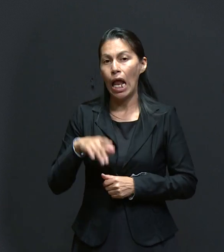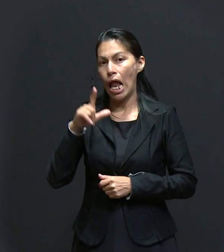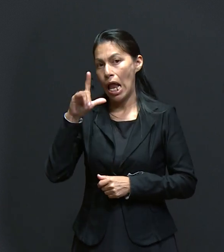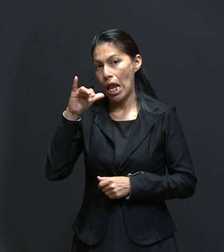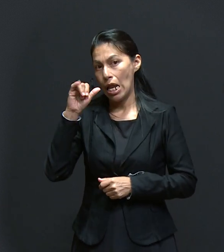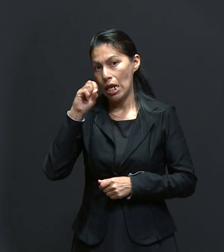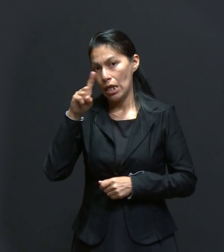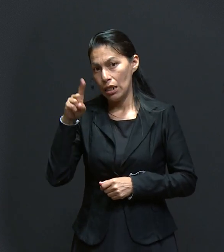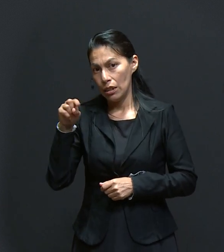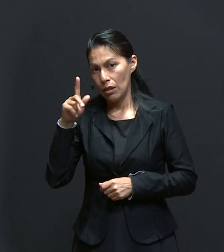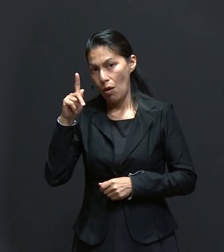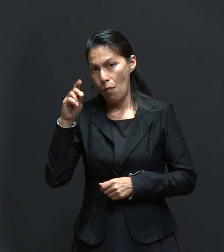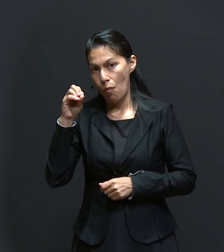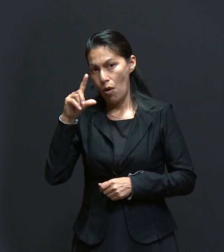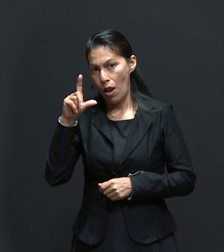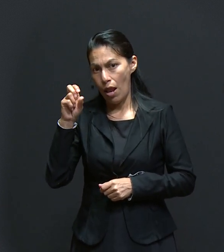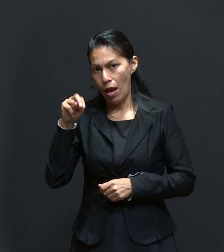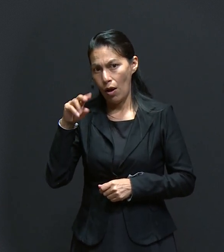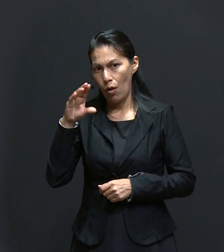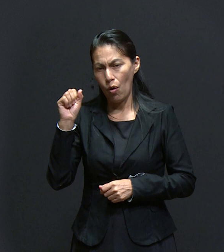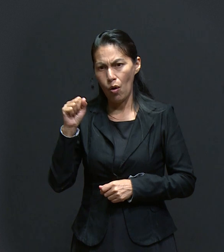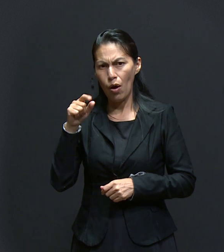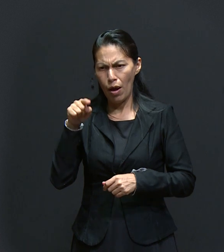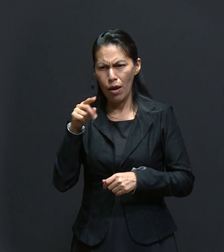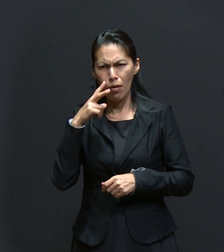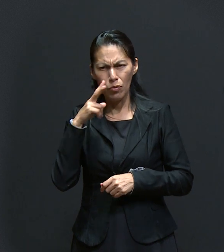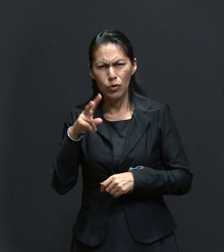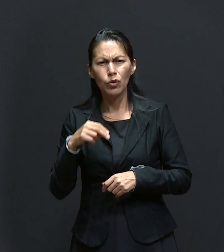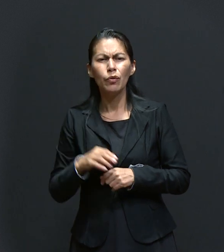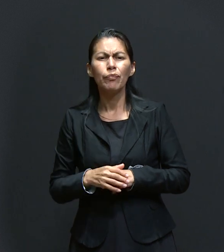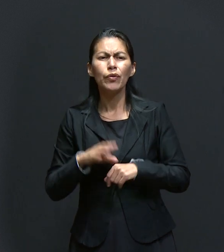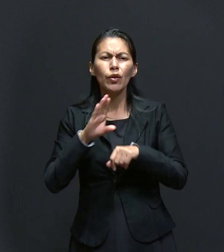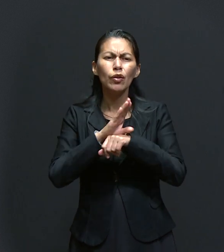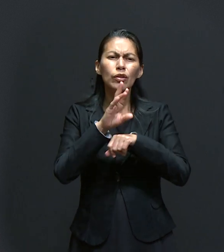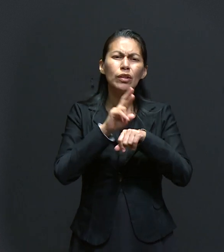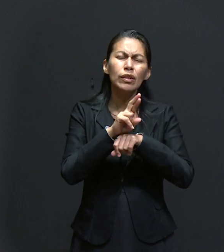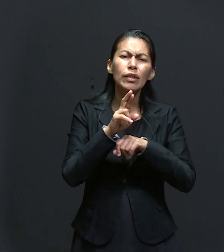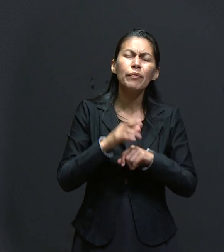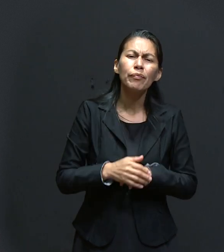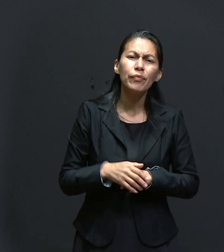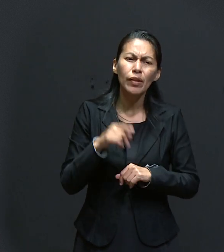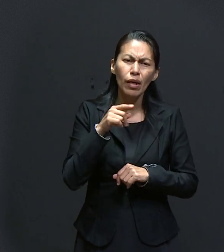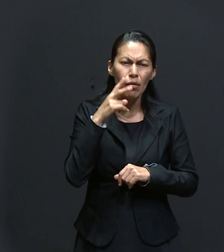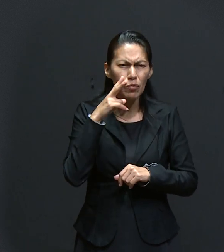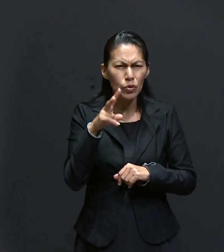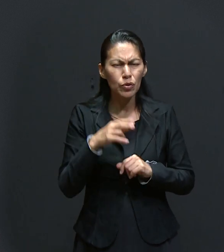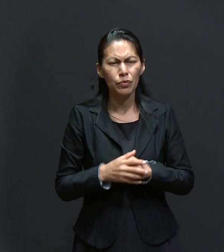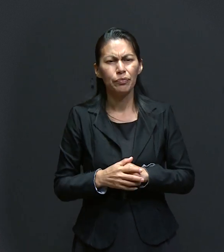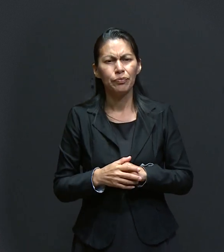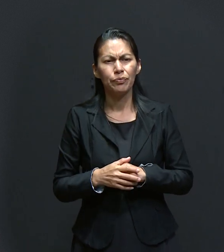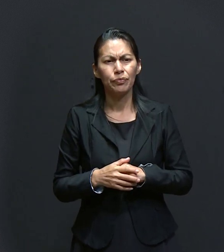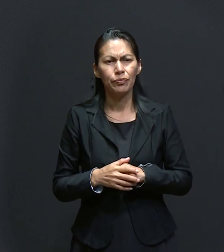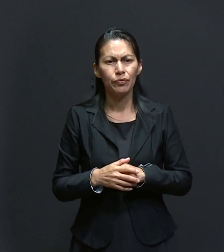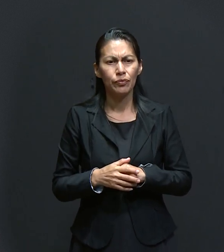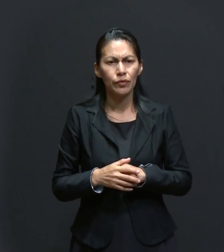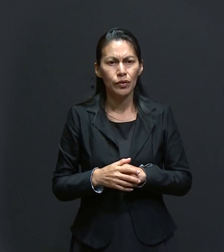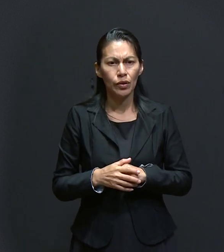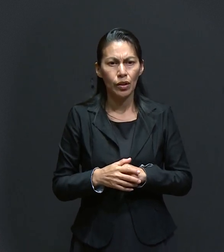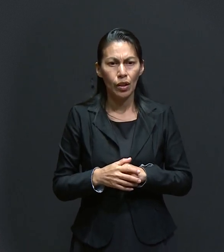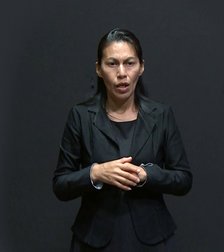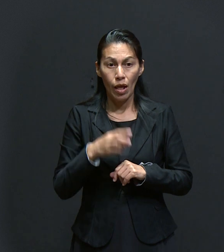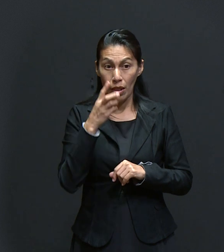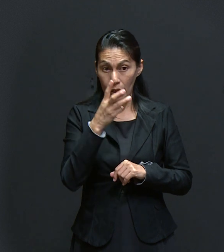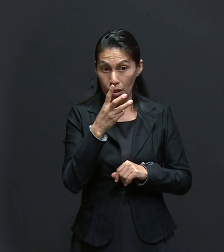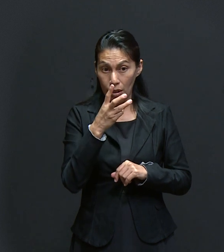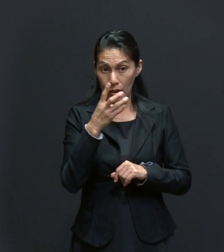bien solo eso esa imagen que puso el isspol ancón desde costa rica pero opciones 1 y 2 es para bancos en